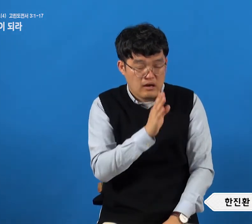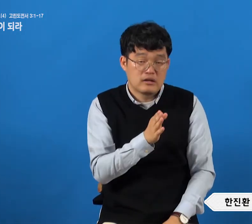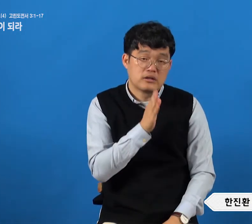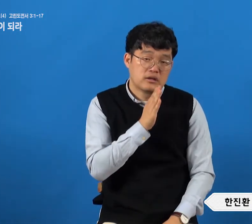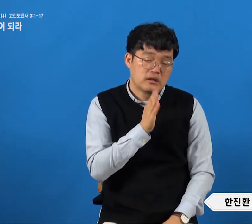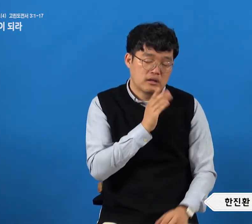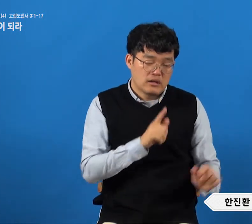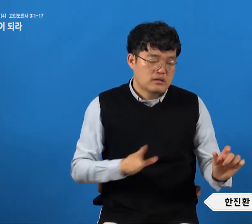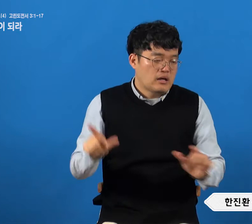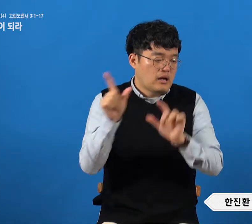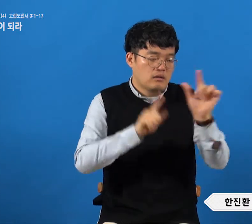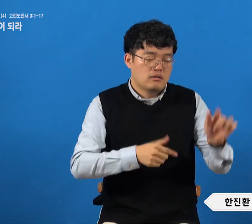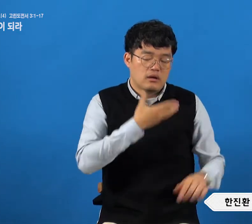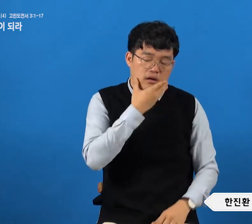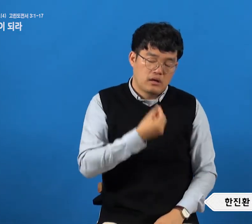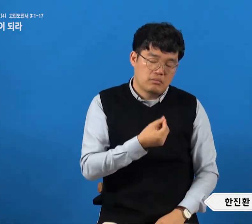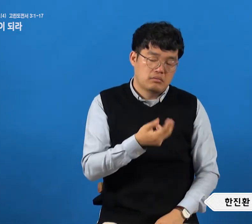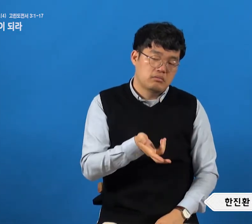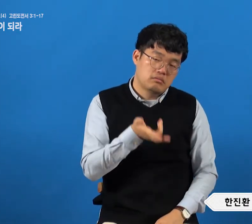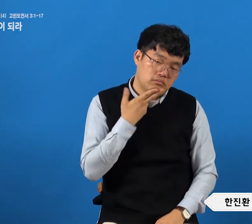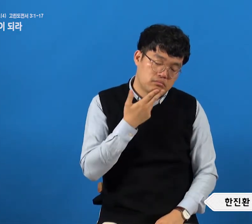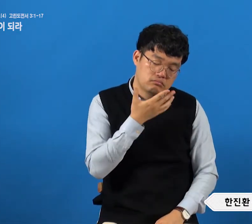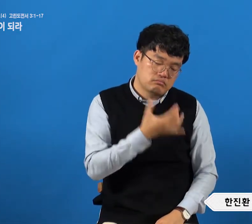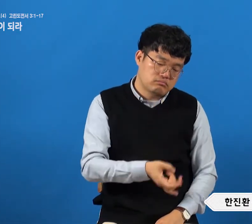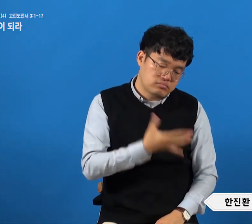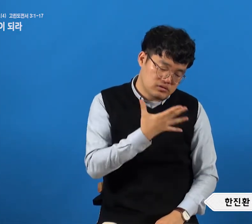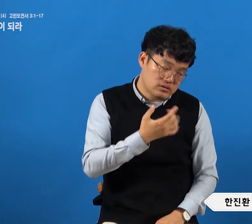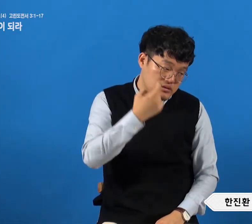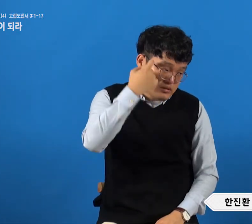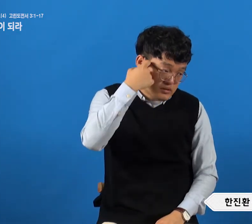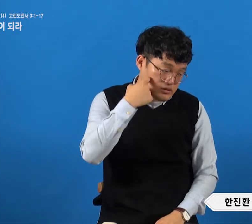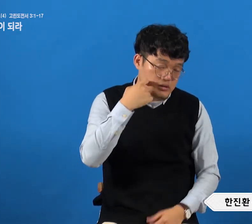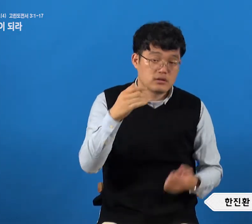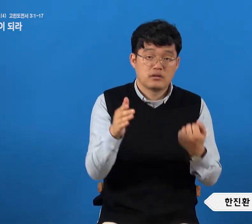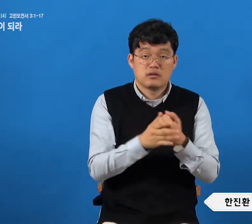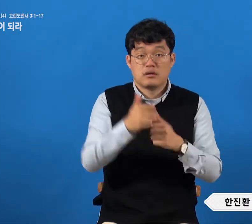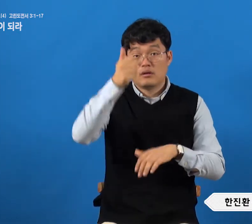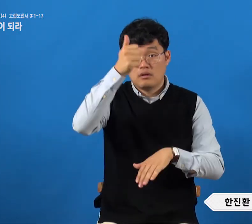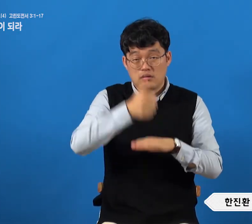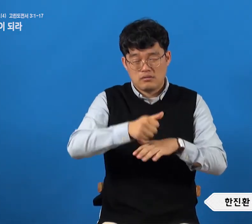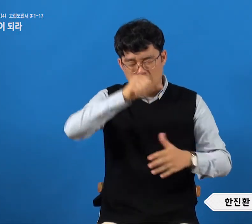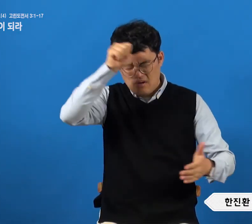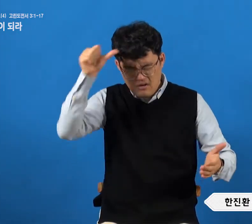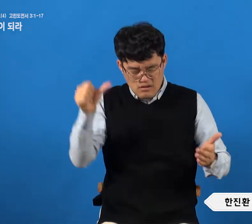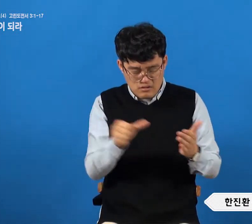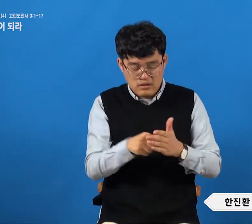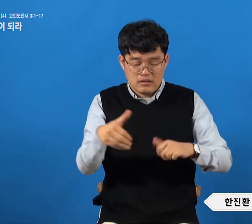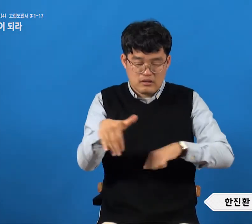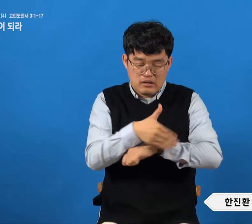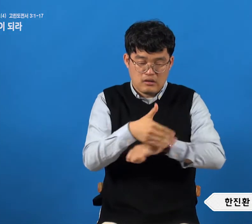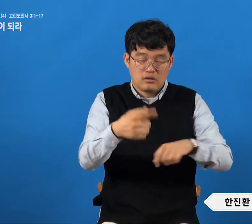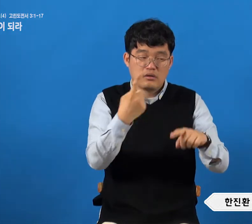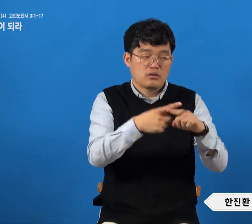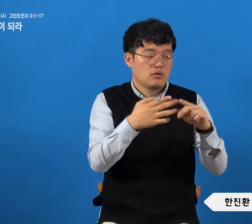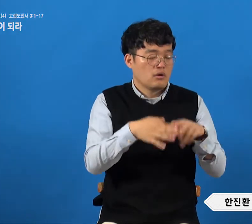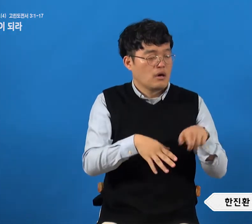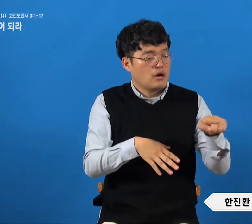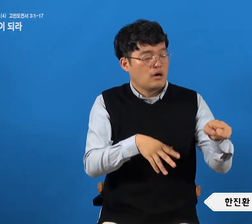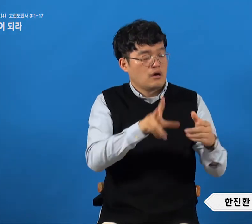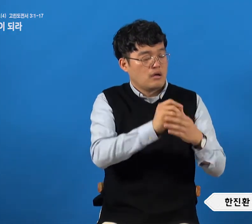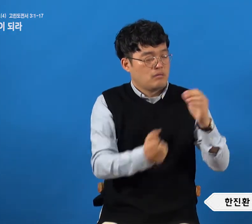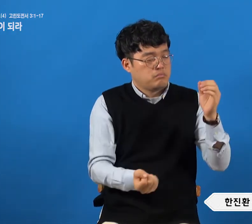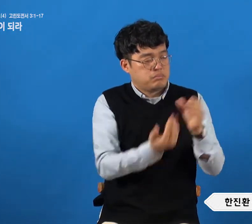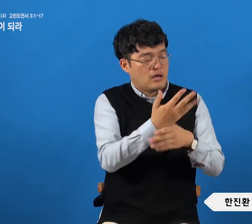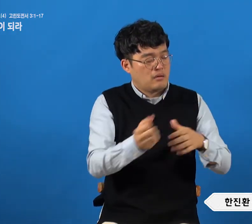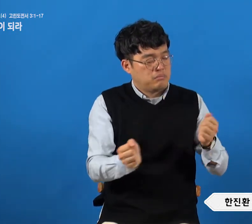정말 살아도 사는 것 같지가 않습니다. 그래서 결국은 평생을 다니던 교회를 가슴을